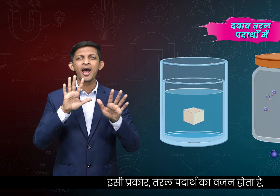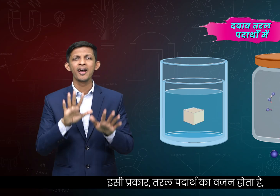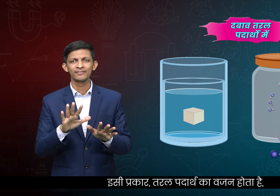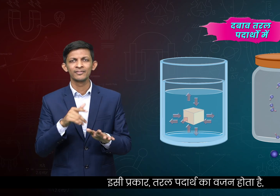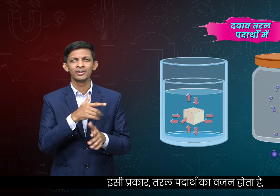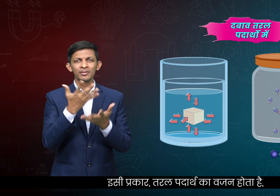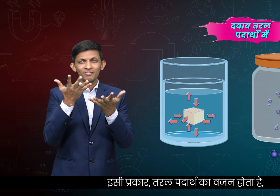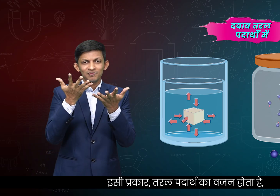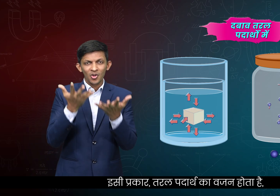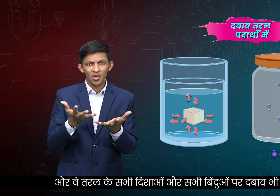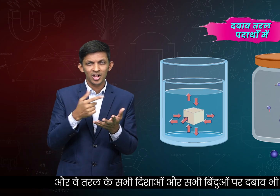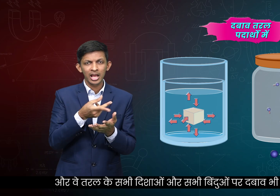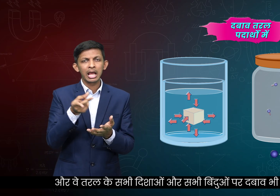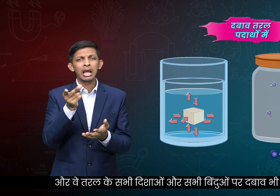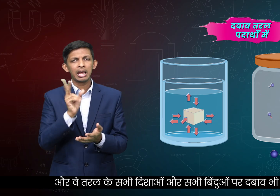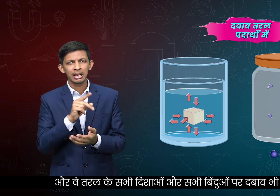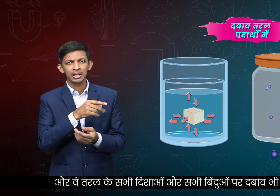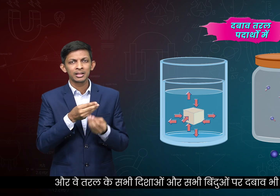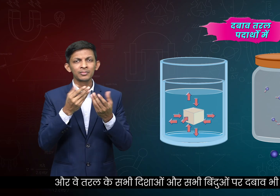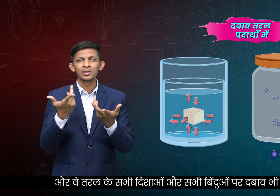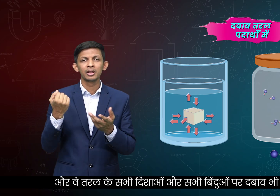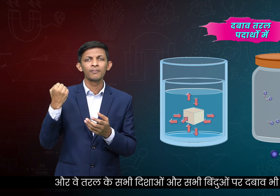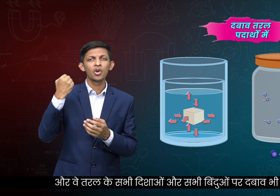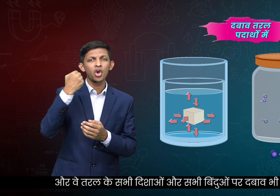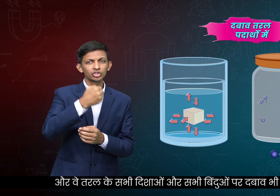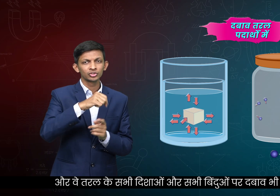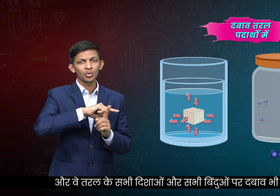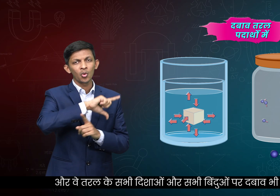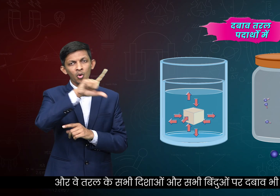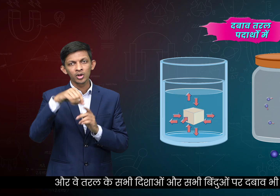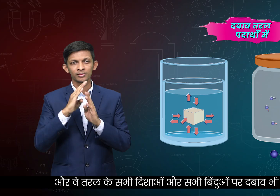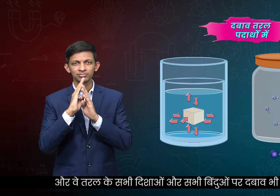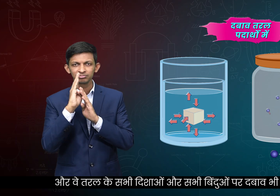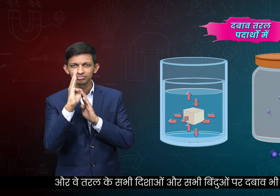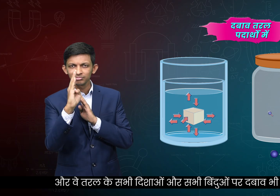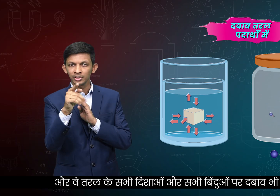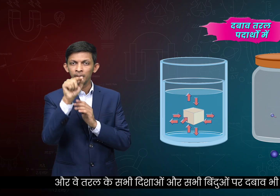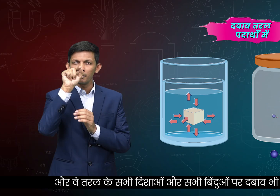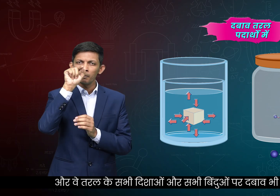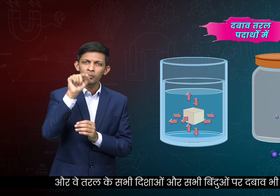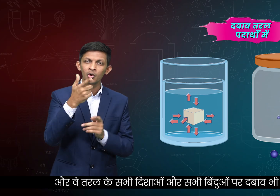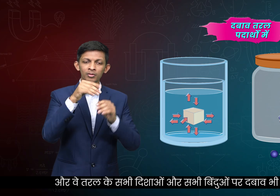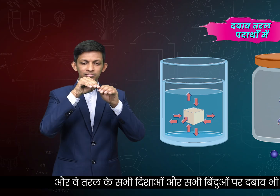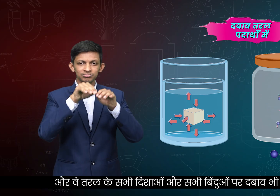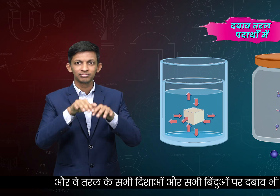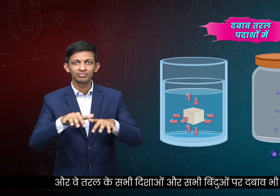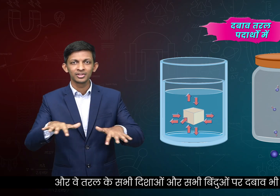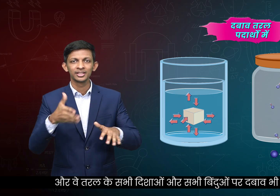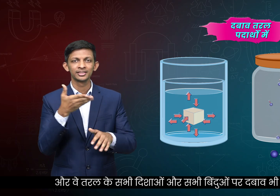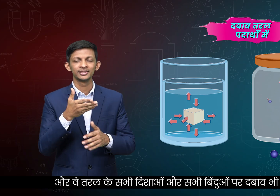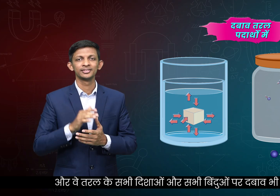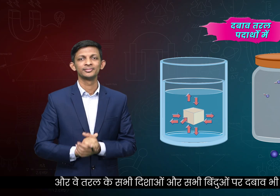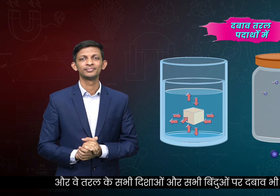का वजन होता है और वे तरल के सभी दिशाओं और सभी बिंदुओं पर दबाव